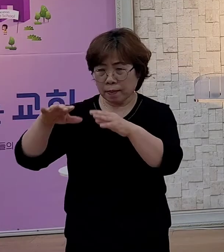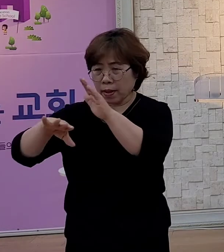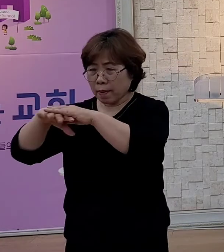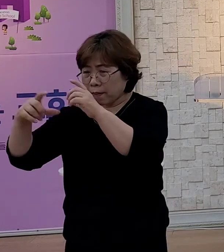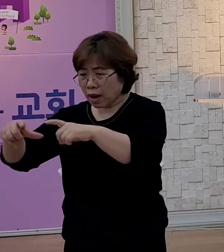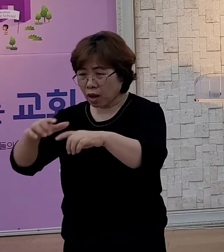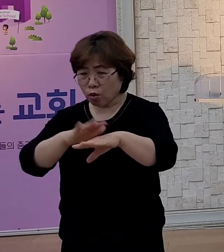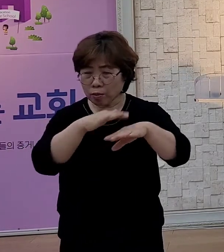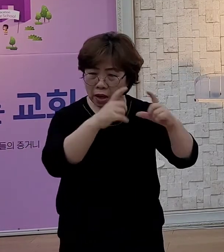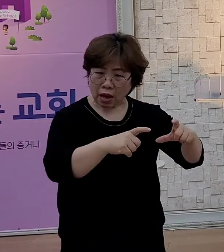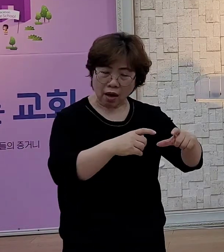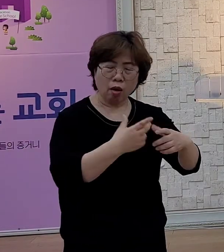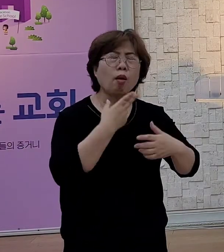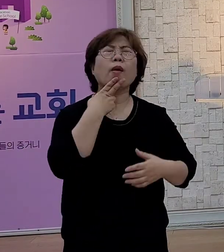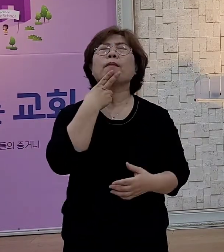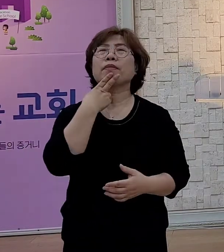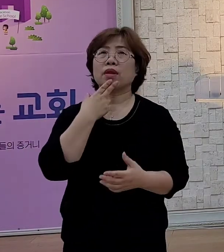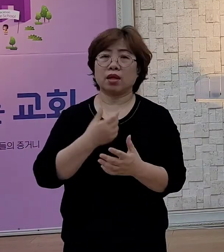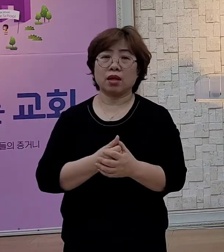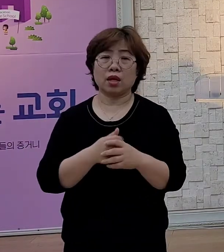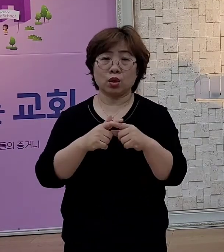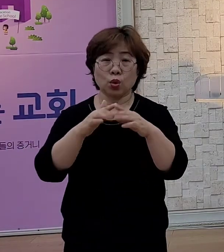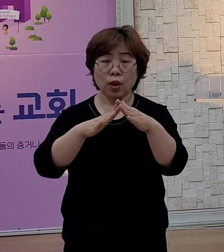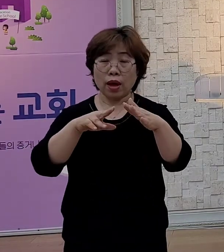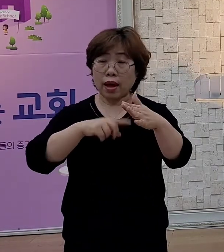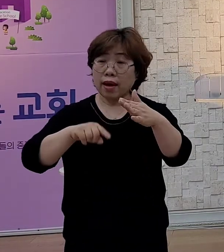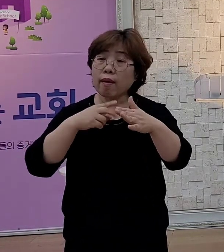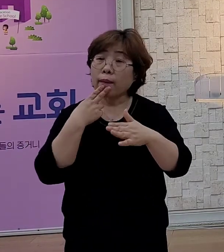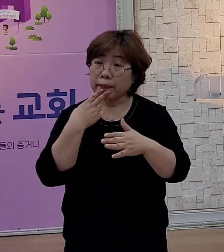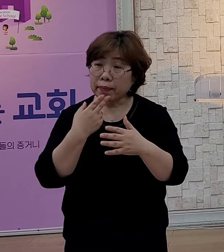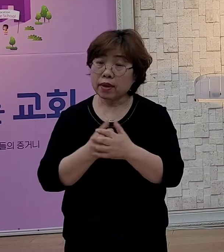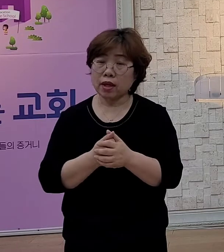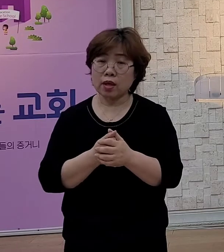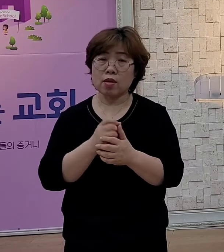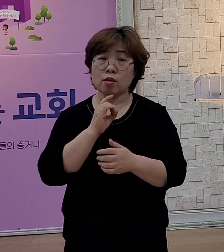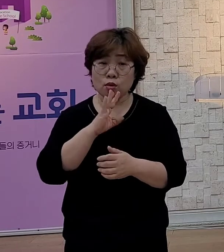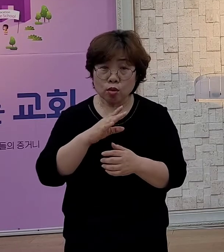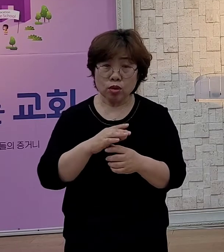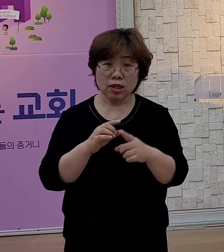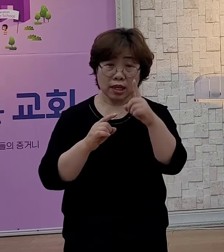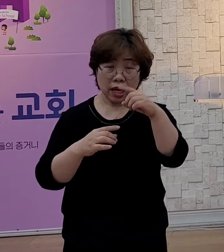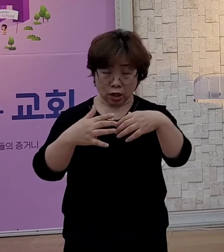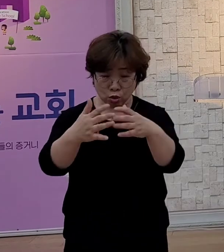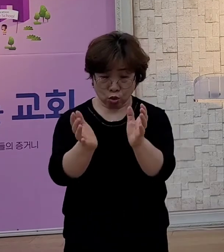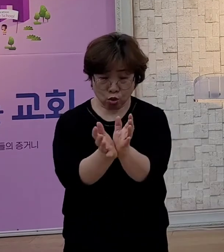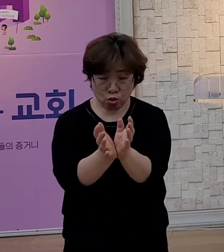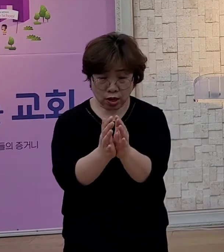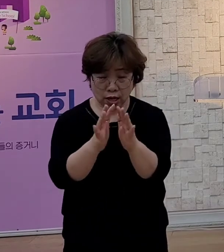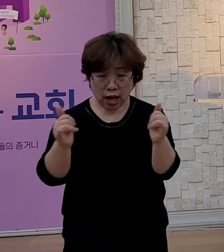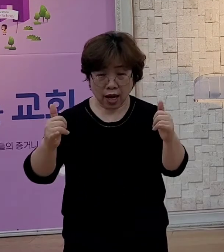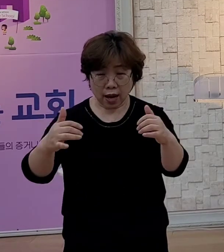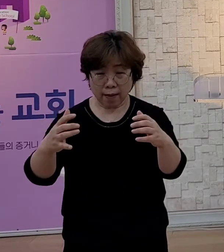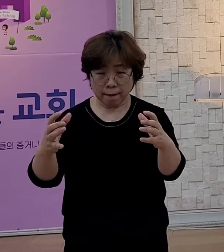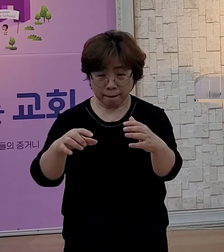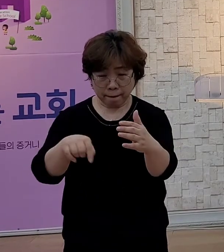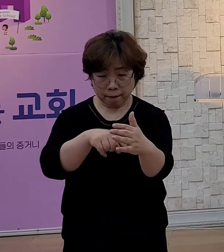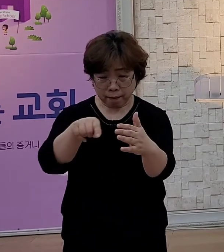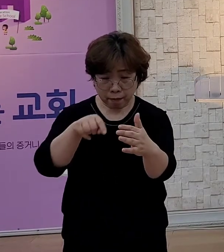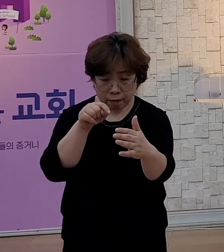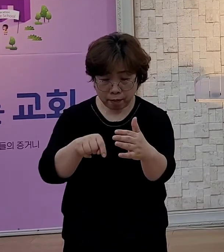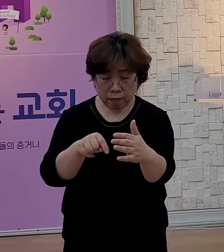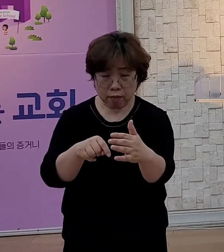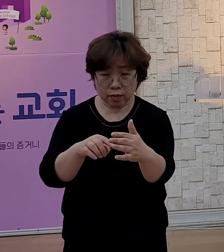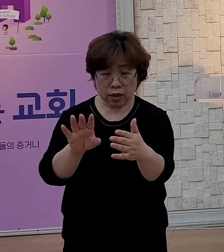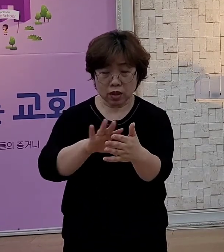우파 없습니다. 교회 안에 오직 한 종류의 사람만 있습니다. 그 한